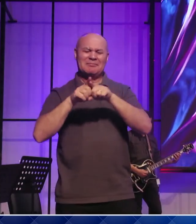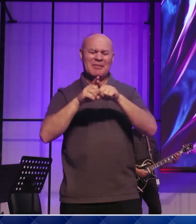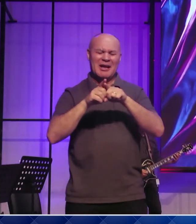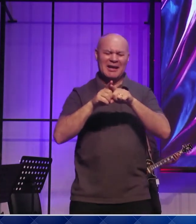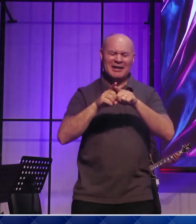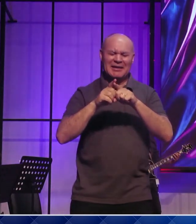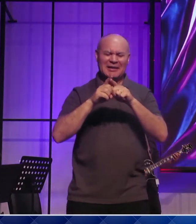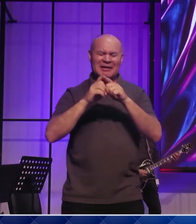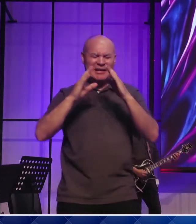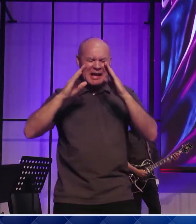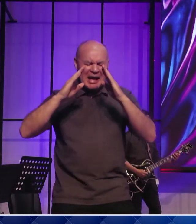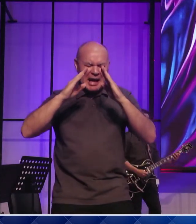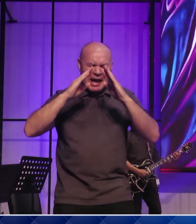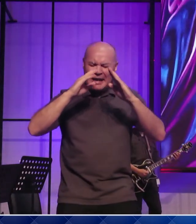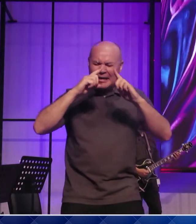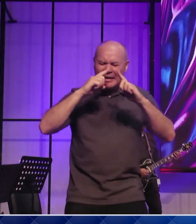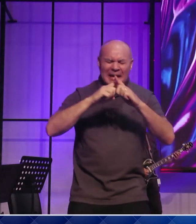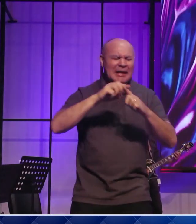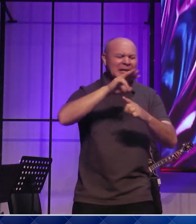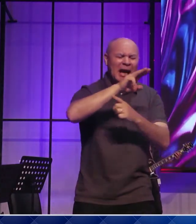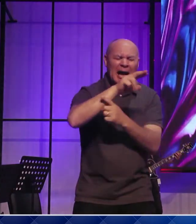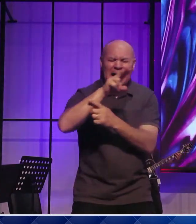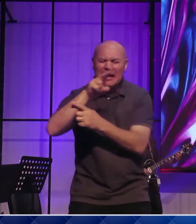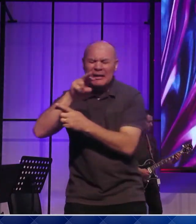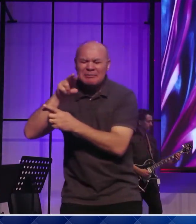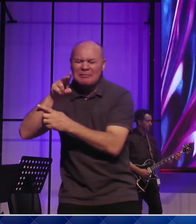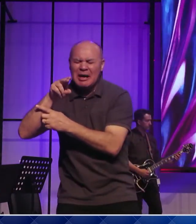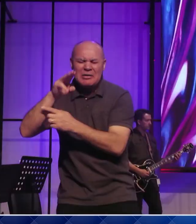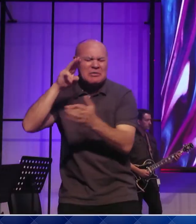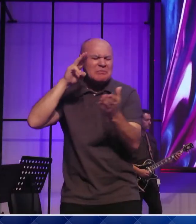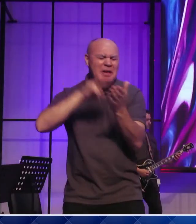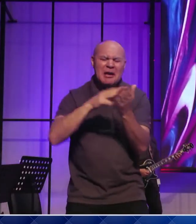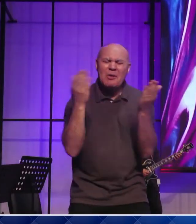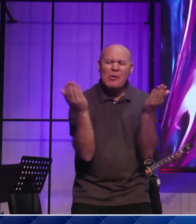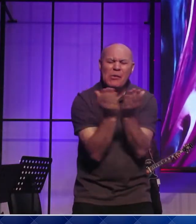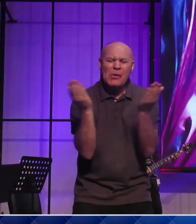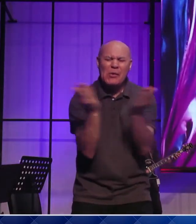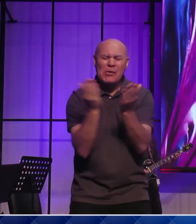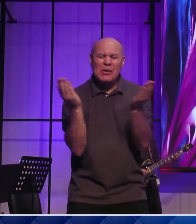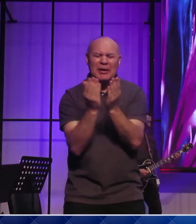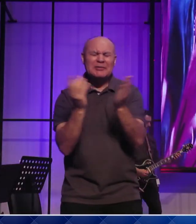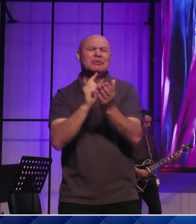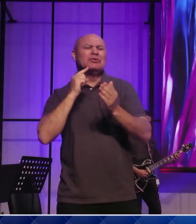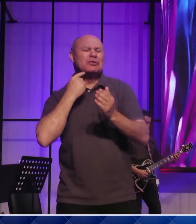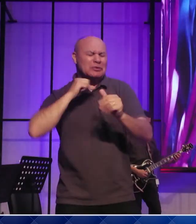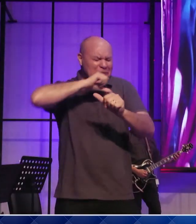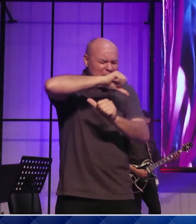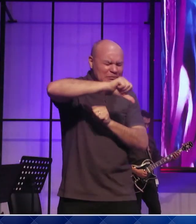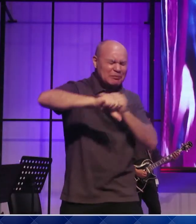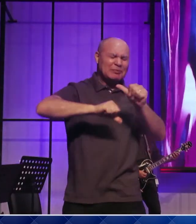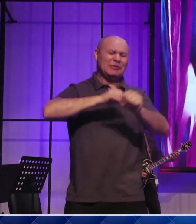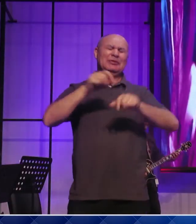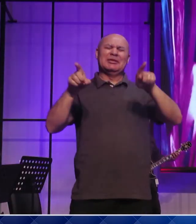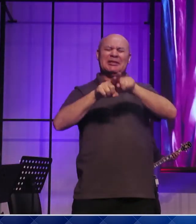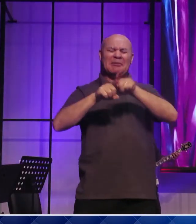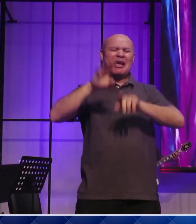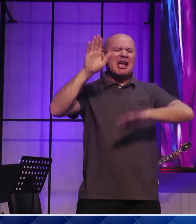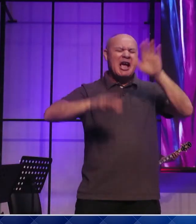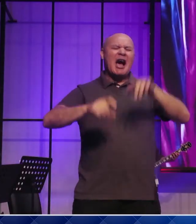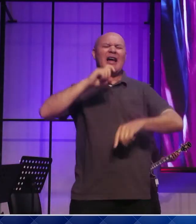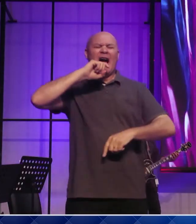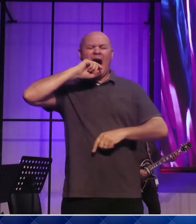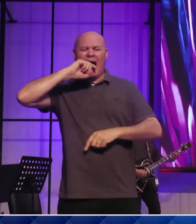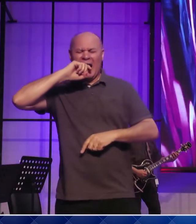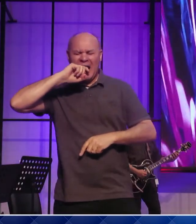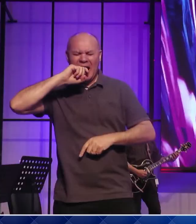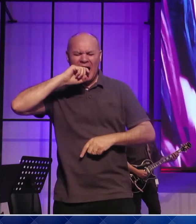à igreja, dos irmãos aos irmãos, que não haja diferença, que não haja inveja, que não haja